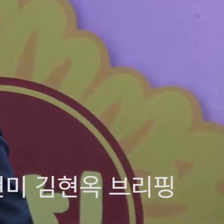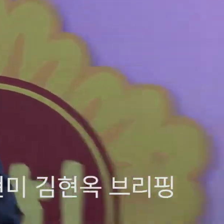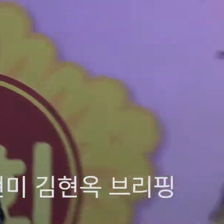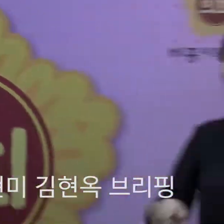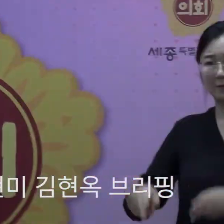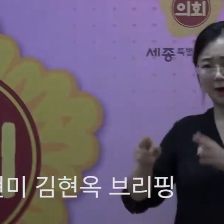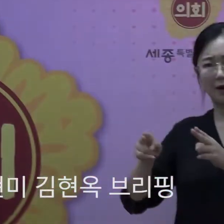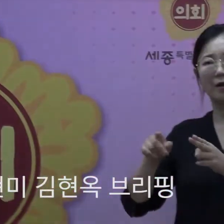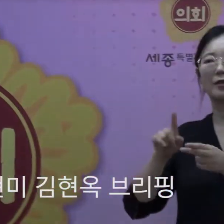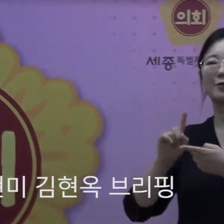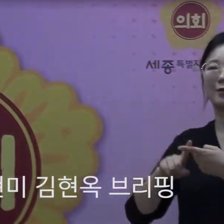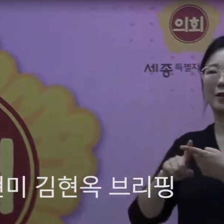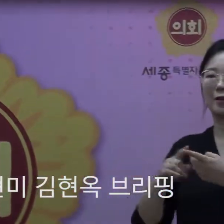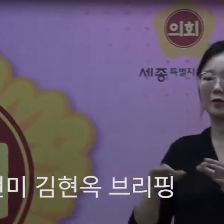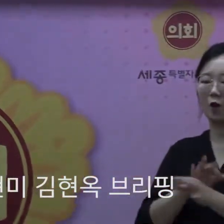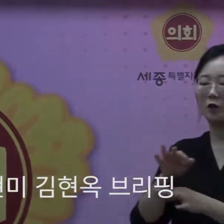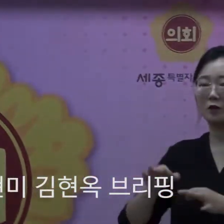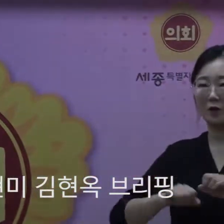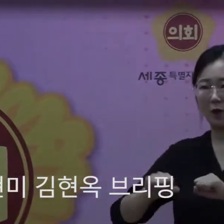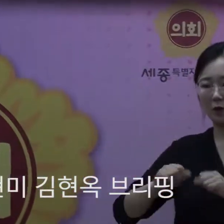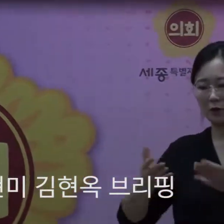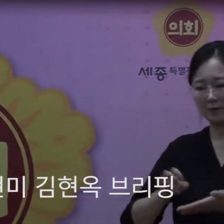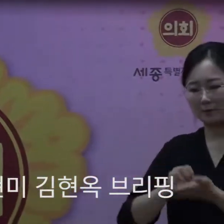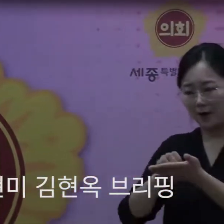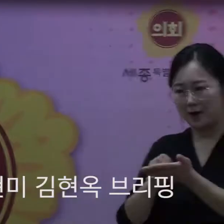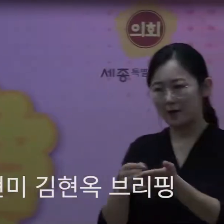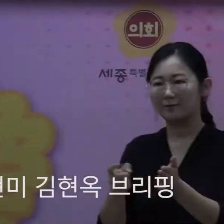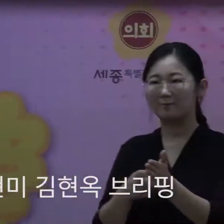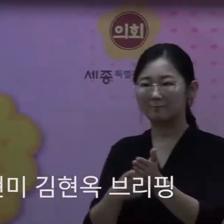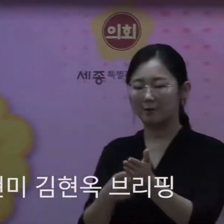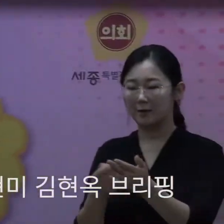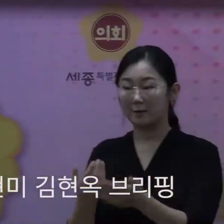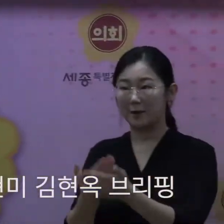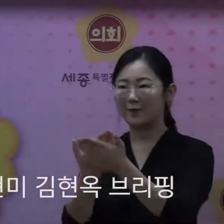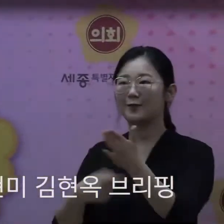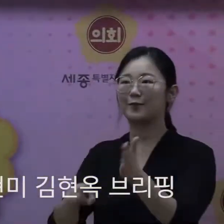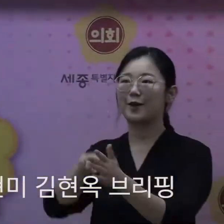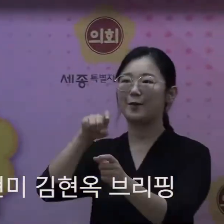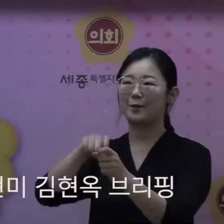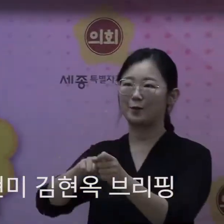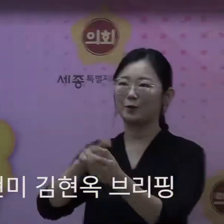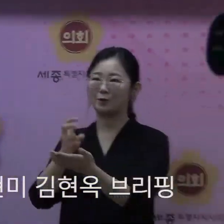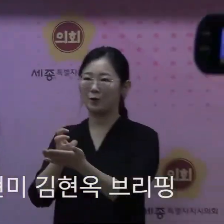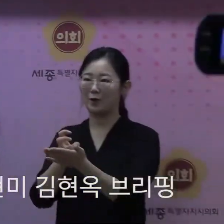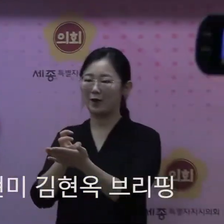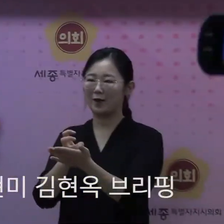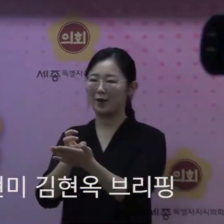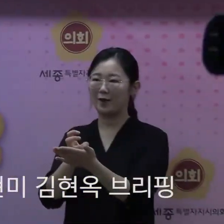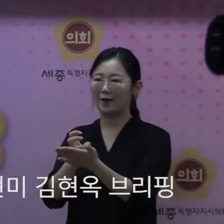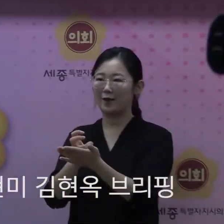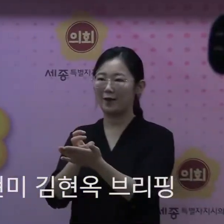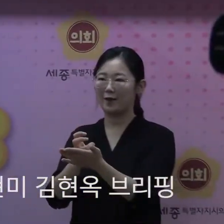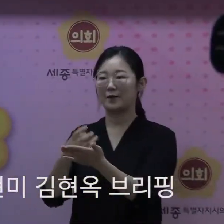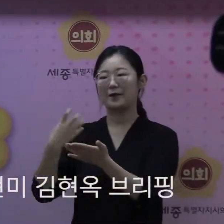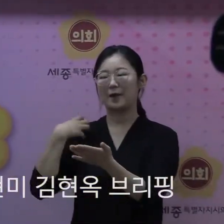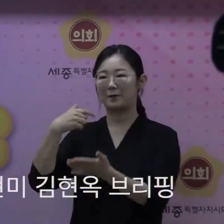조례, 전부개정 조례안에 대해서 조례안을 대표 발의하신 김현미 의원님께서 직접